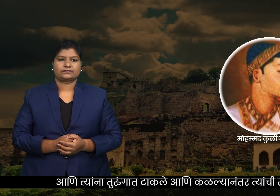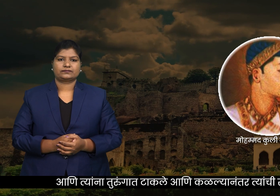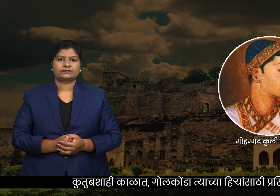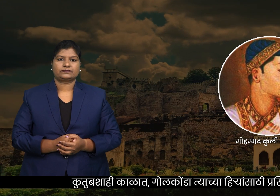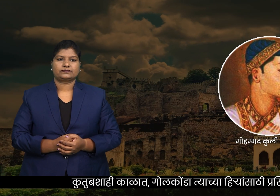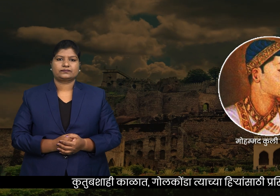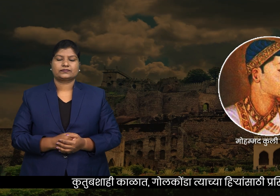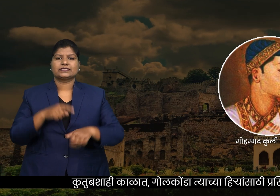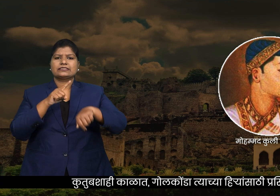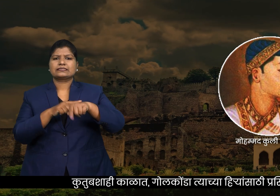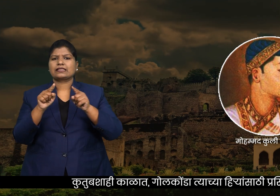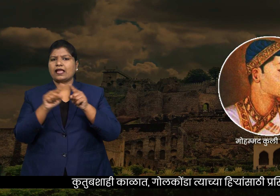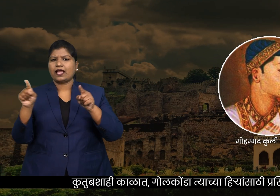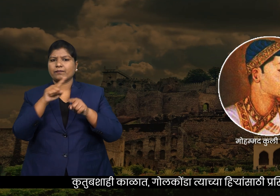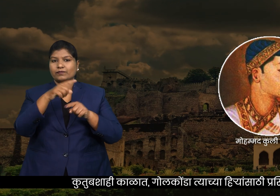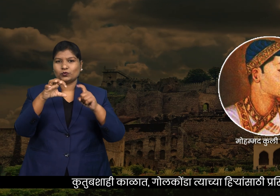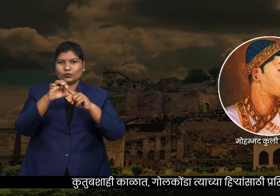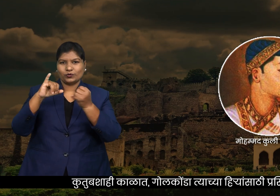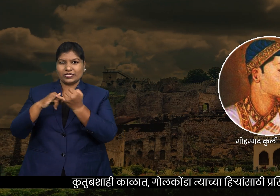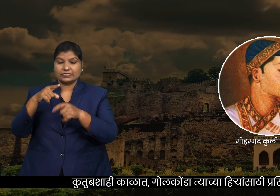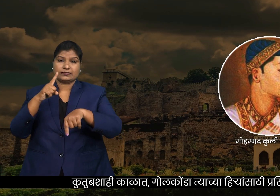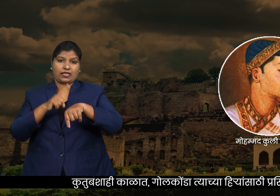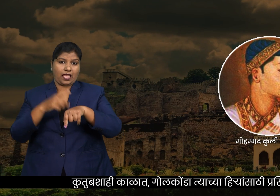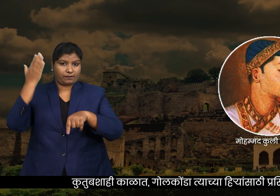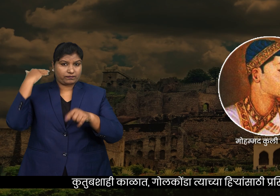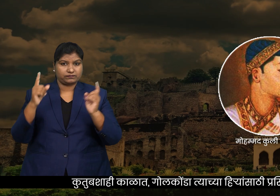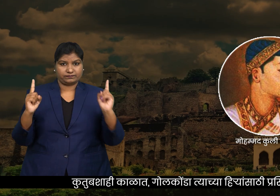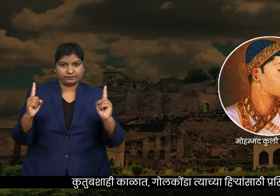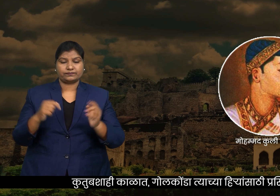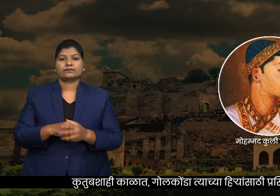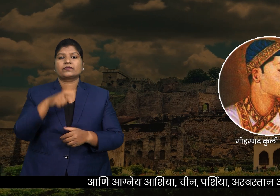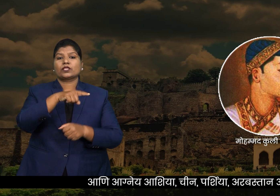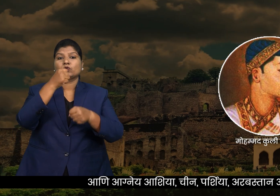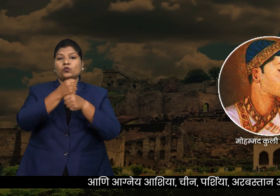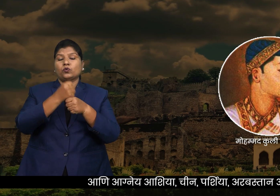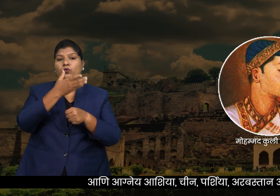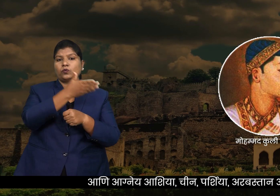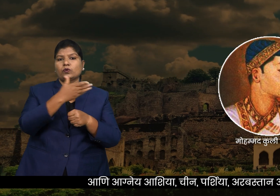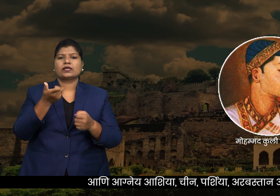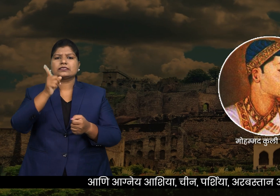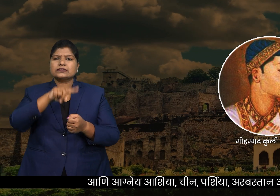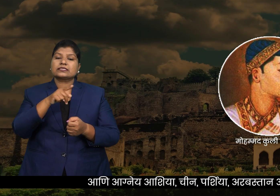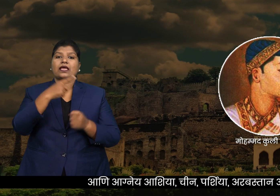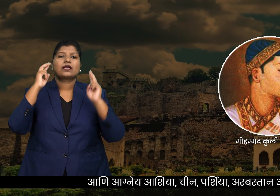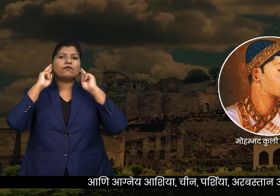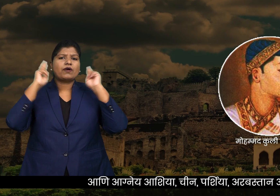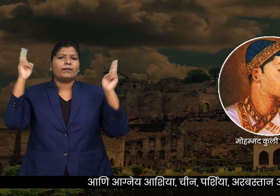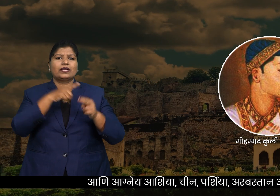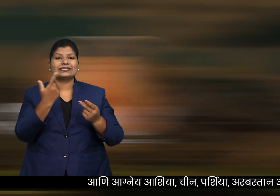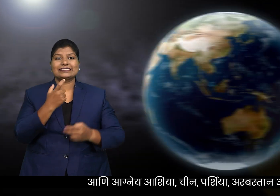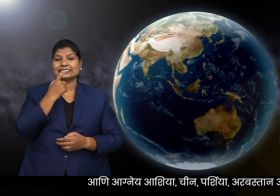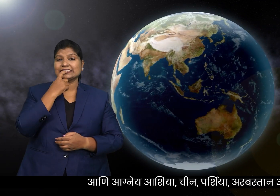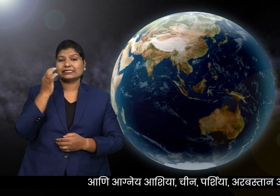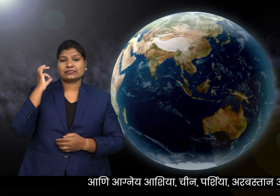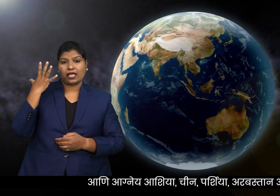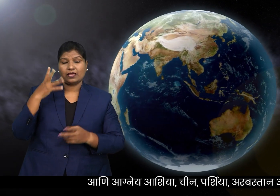केली. कुतुबशाही काळात गोलकोंडा त्याच्या इतिहासासाठी प्रसिद्ध होता आणि आग्नेय आशिया,